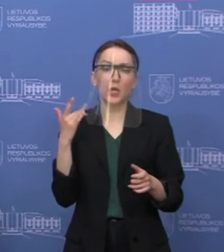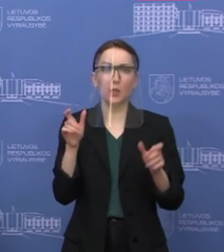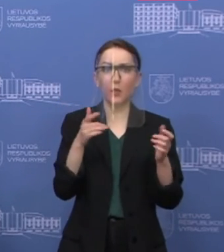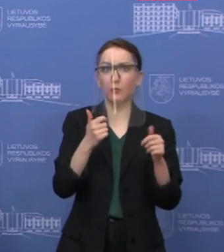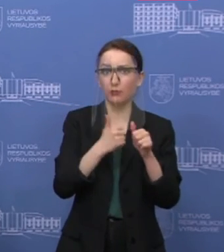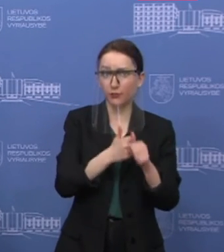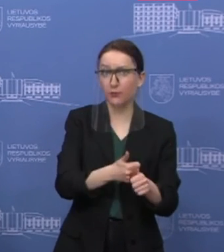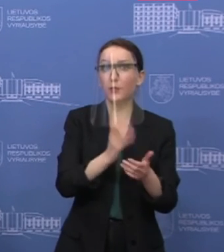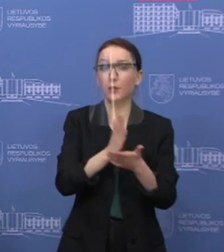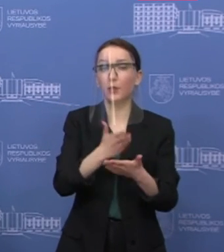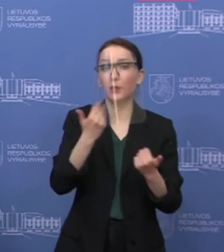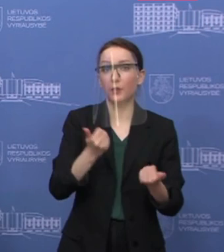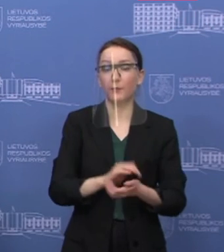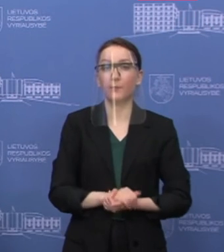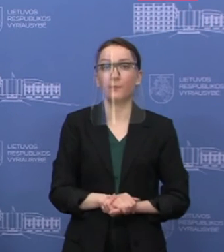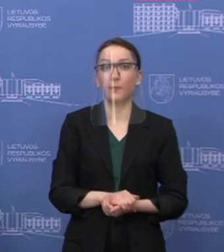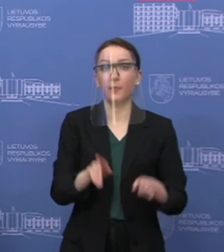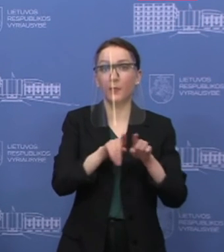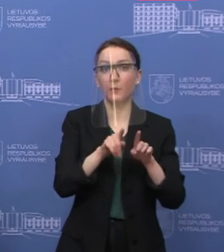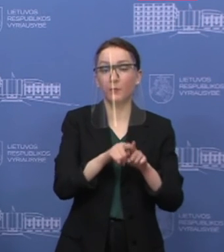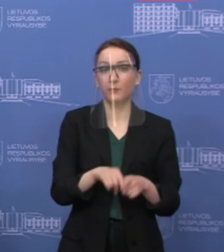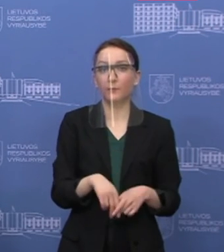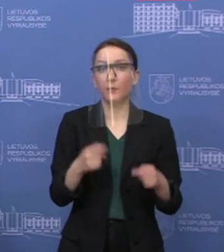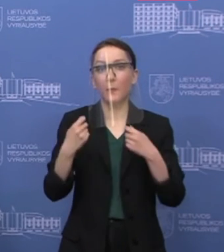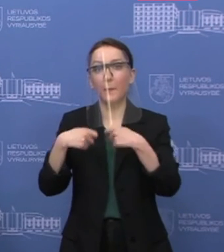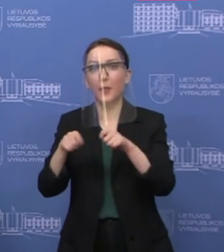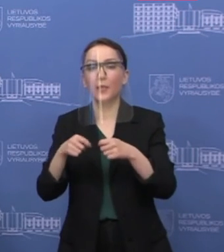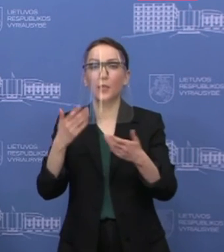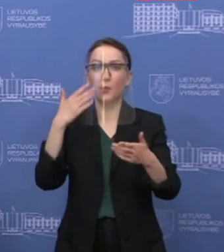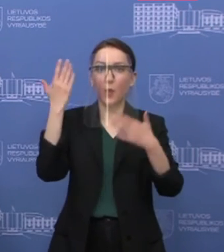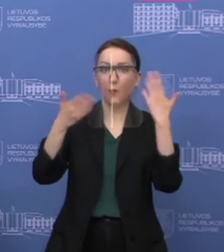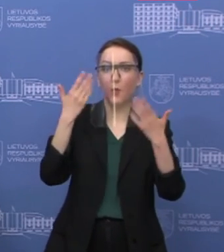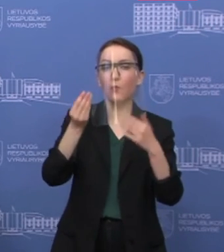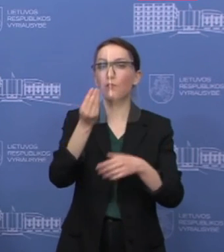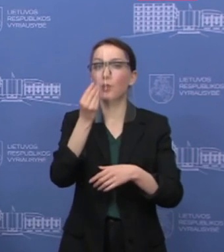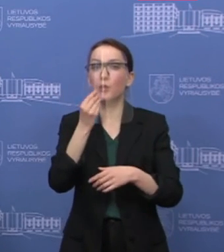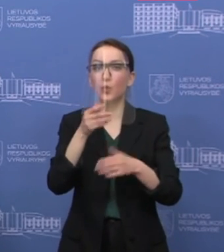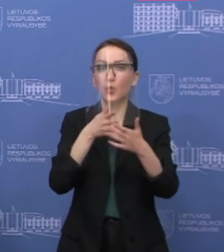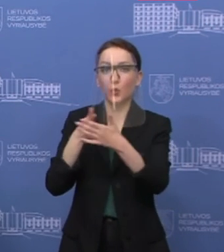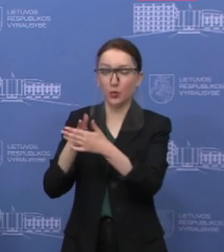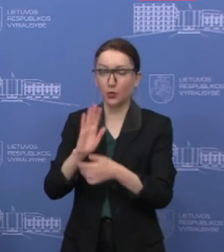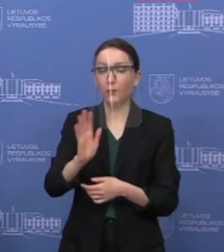karantininius reikalavimus. Na, lygiai taip pat prekybos, pramogų, paslaugų ir maitinimo įstaigų kontrolė,